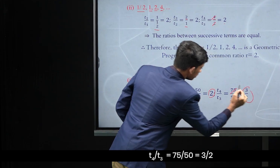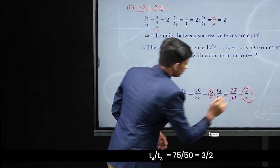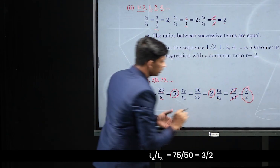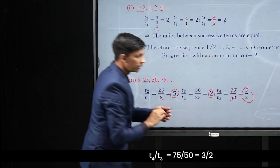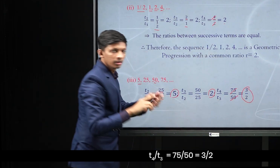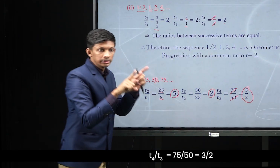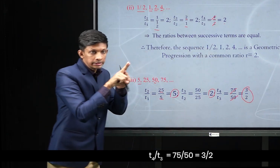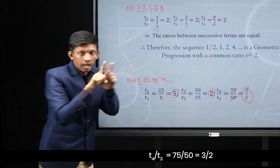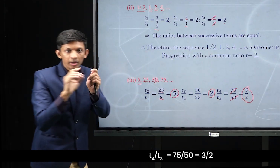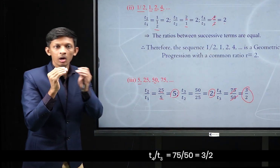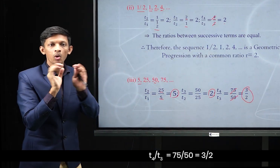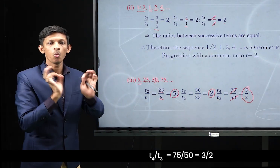2.